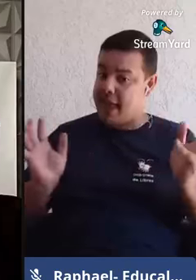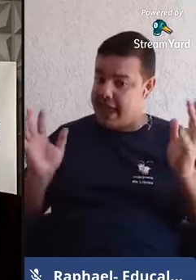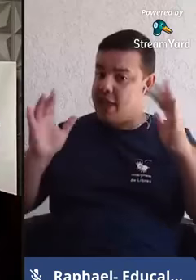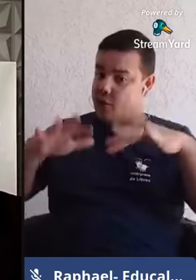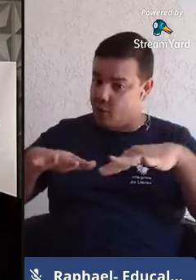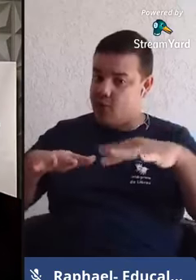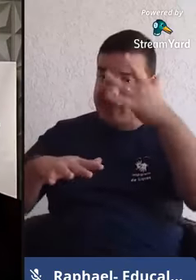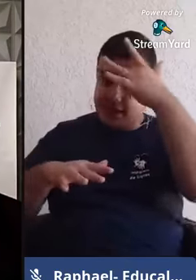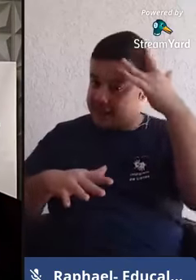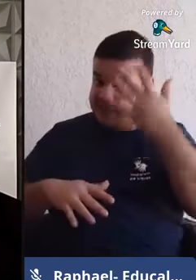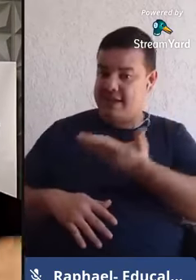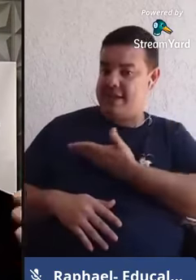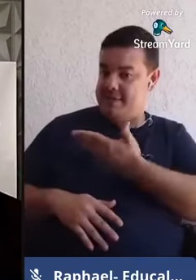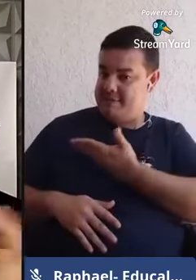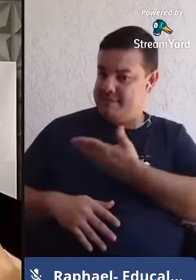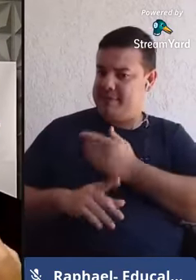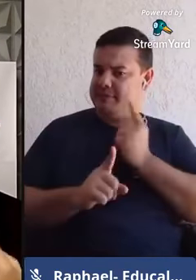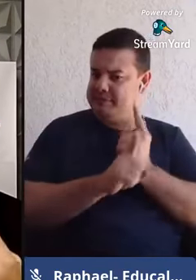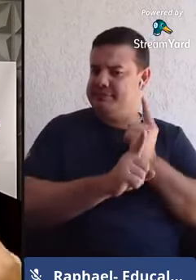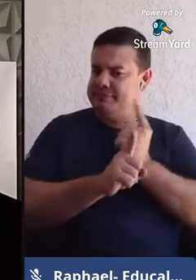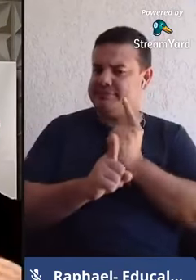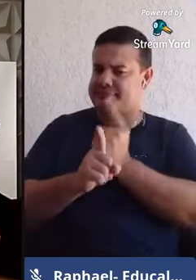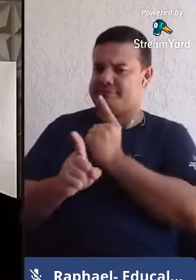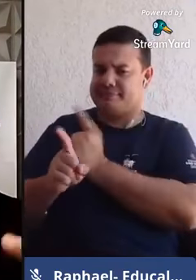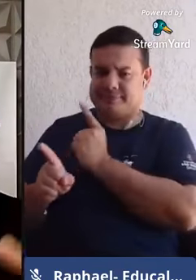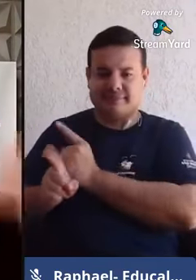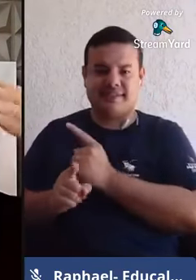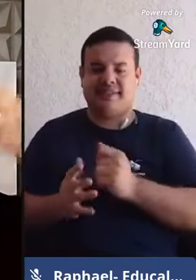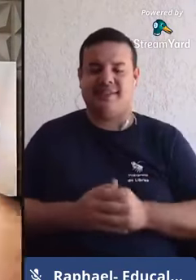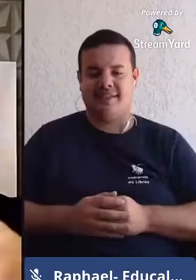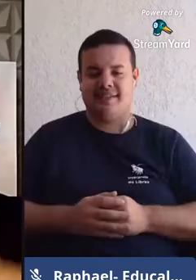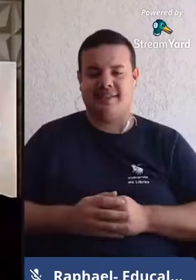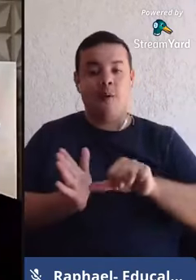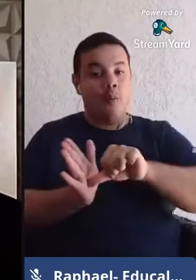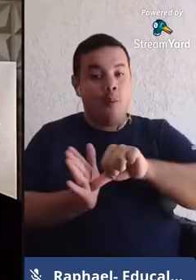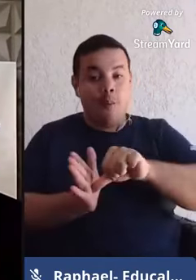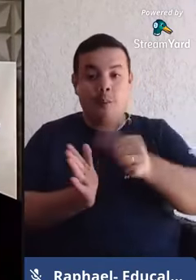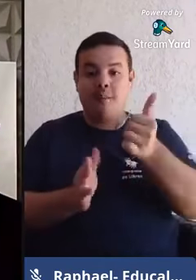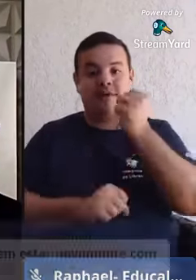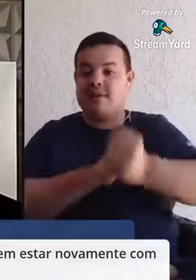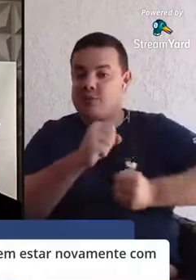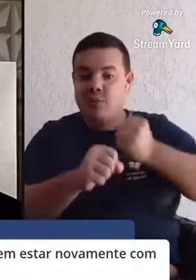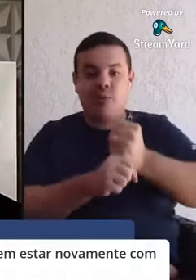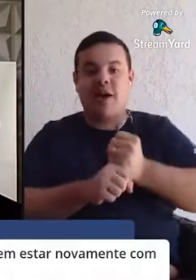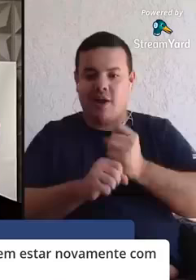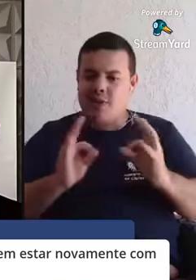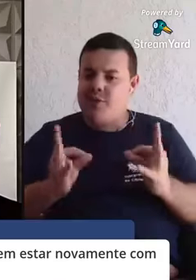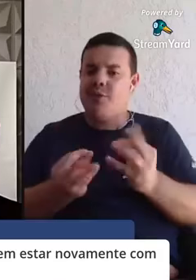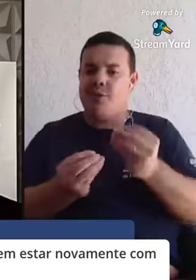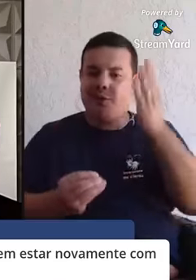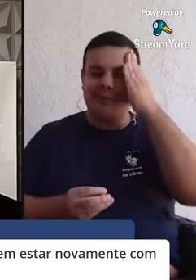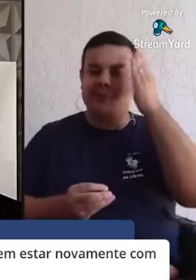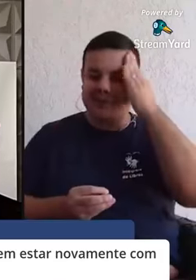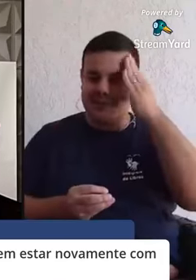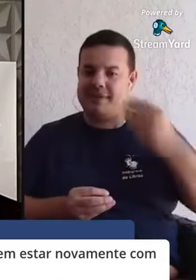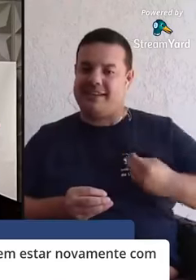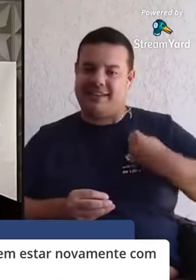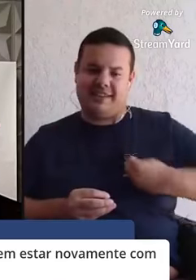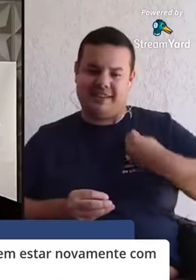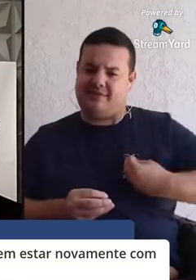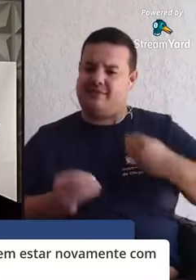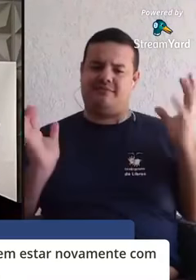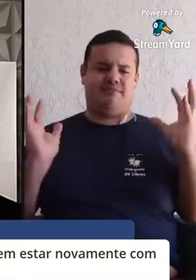ponto de encontro, exatamente. Então, assim, era uma vez por ano que todo mundo sabia que ali ia estar todo mundo, né? Então, naquele